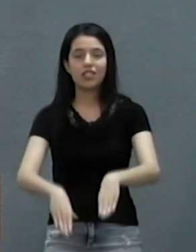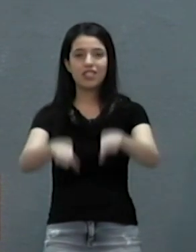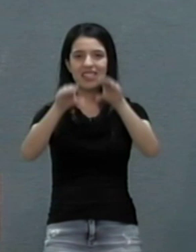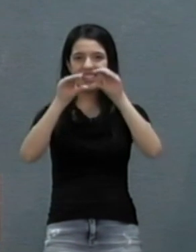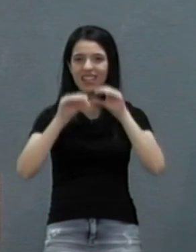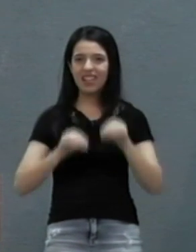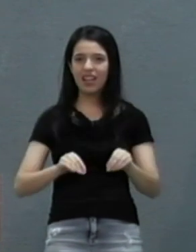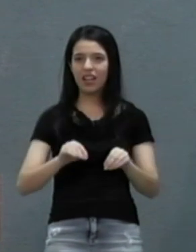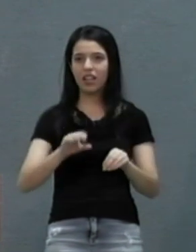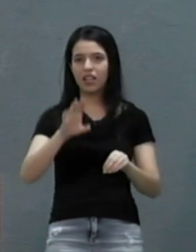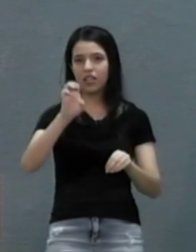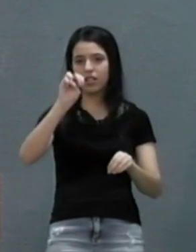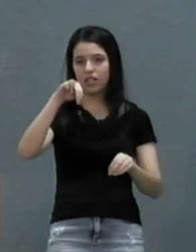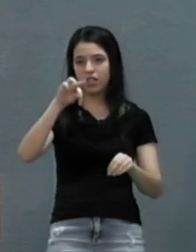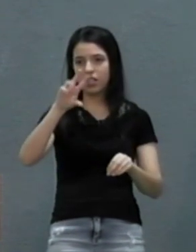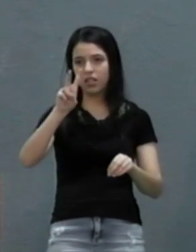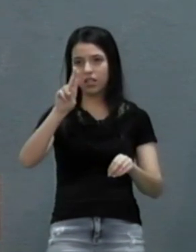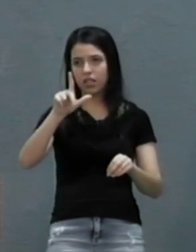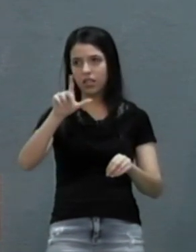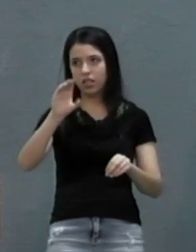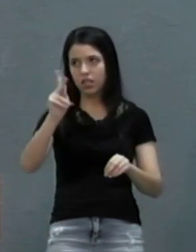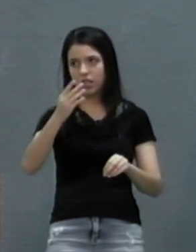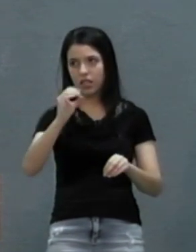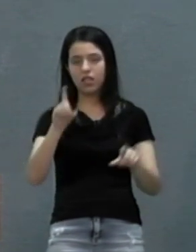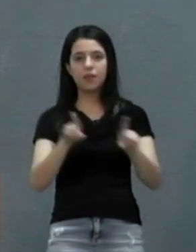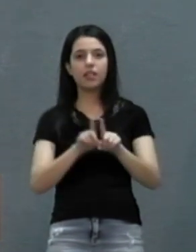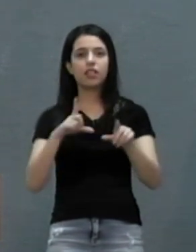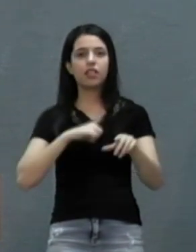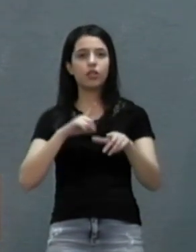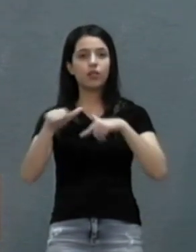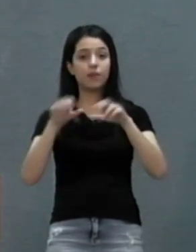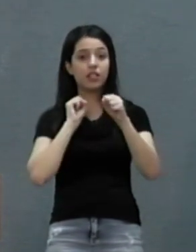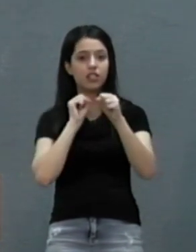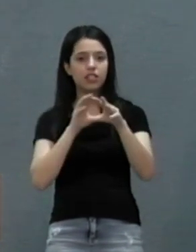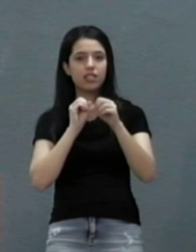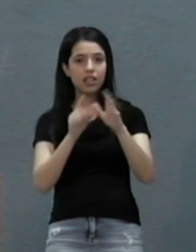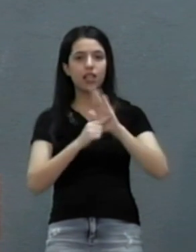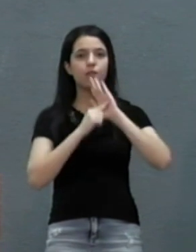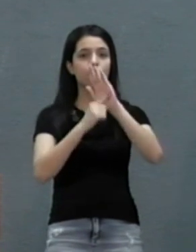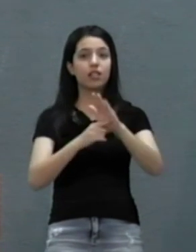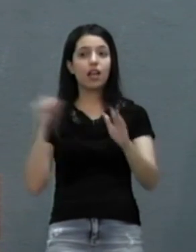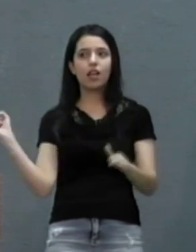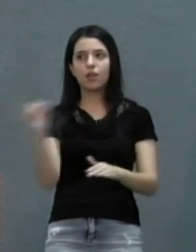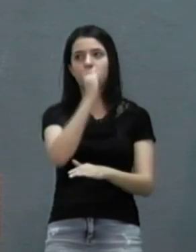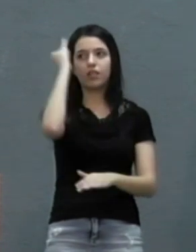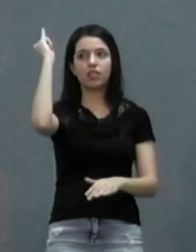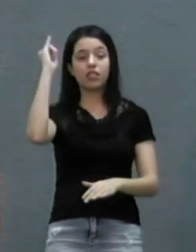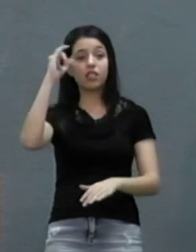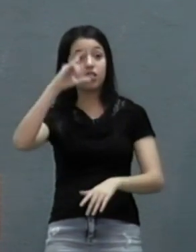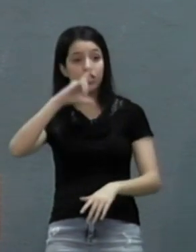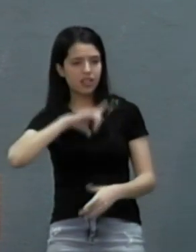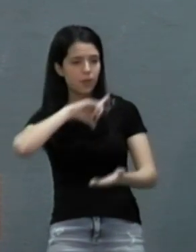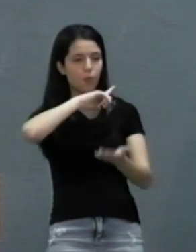tem o trabalho da conscientização dos moradores, a importância de manter o seu quintal limpo.